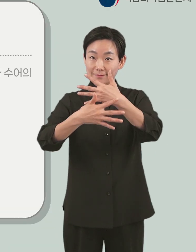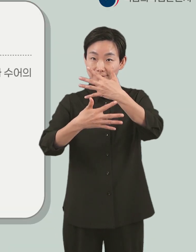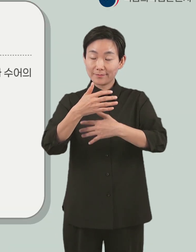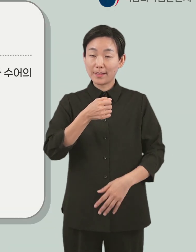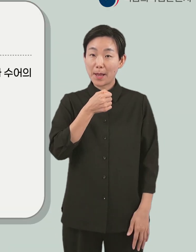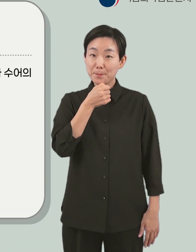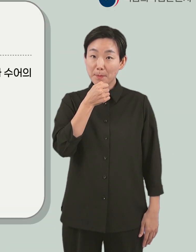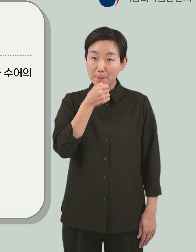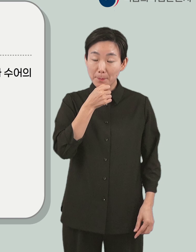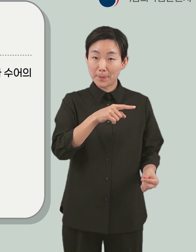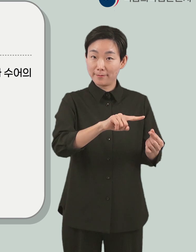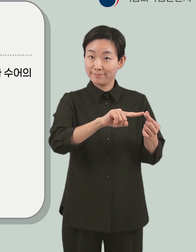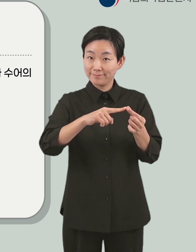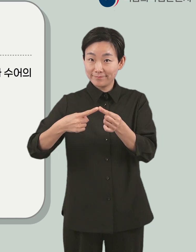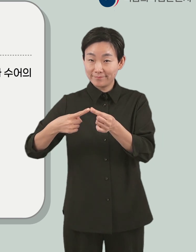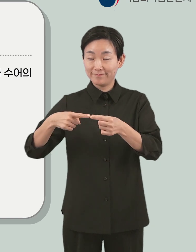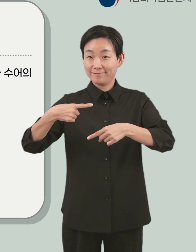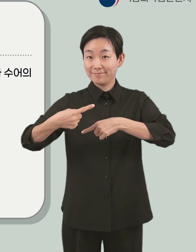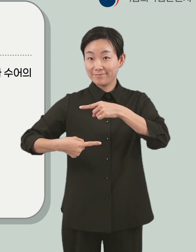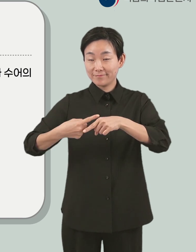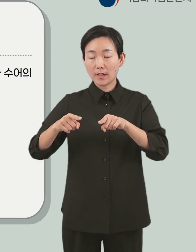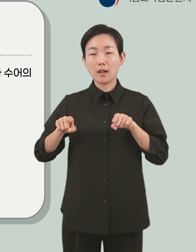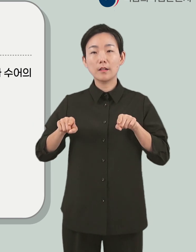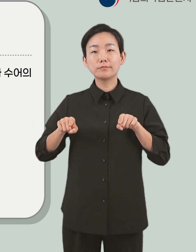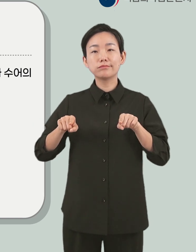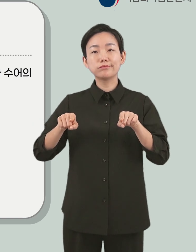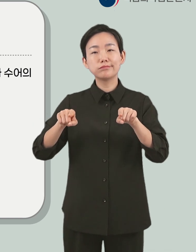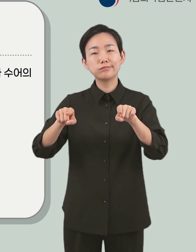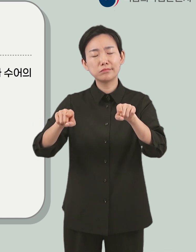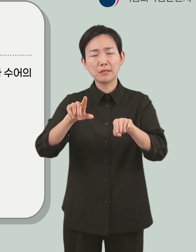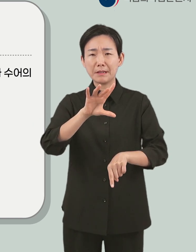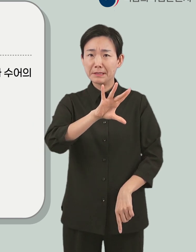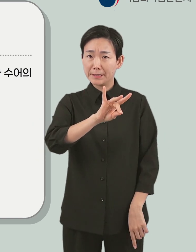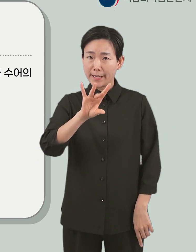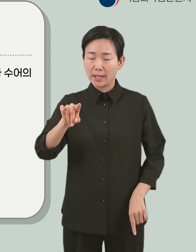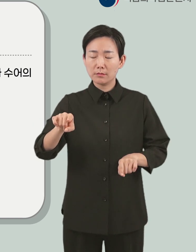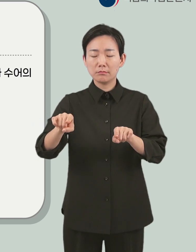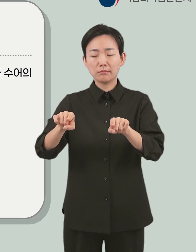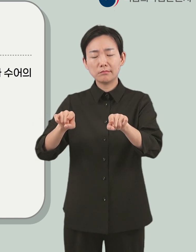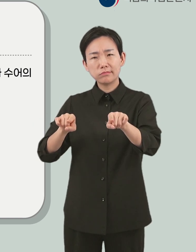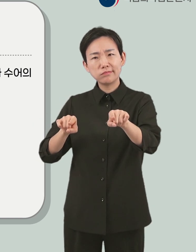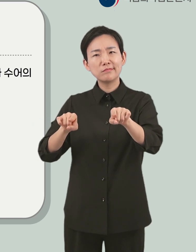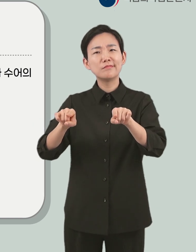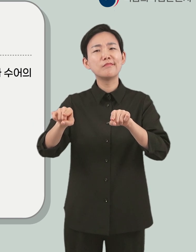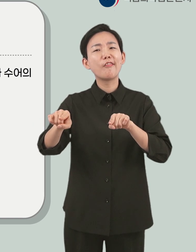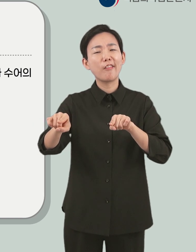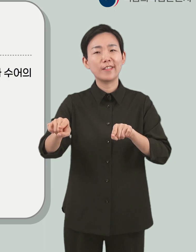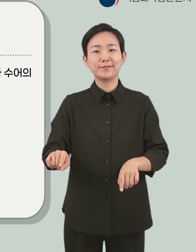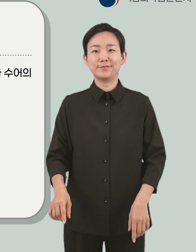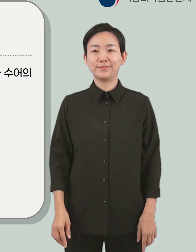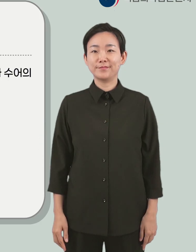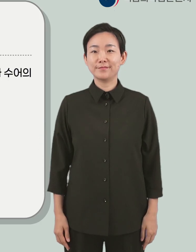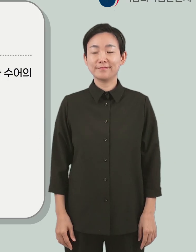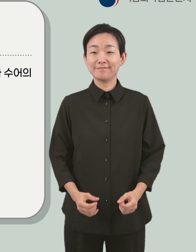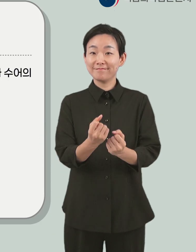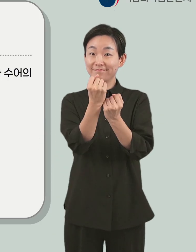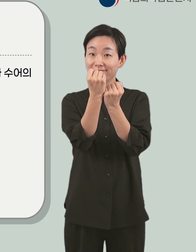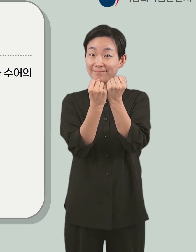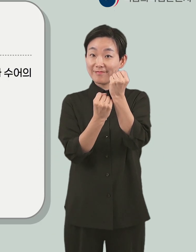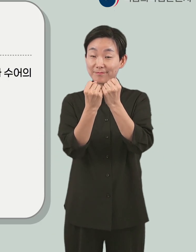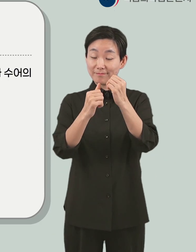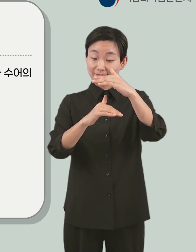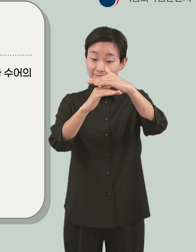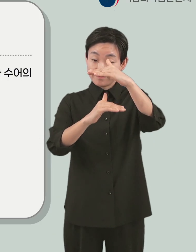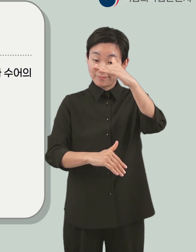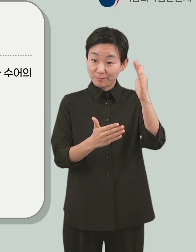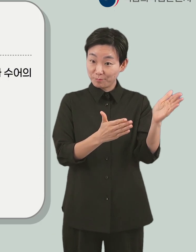안내. 이 영상은 자막, 음성, 수어로 안내하고 있으며 때때로 음성과 수어의 진행 속도 간에 차이가 있을 수